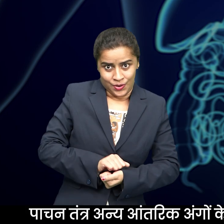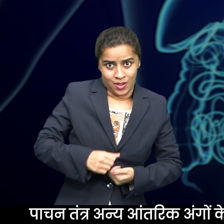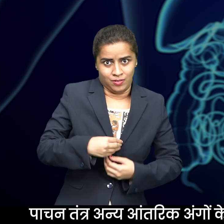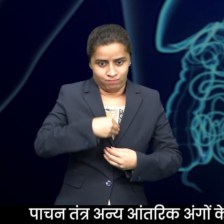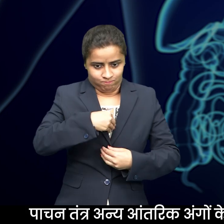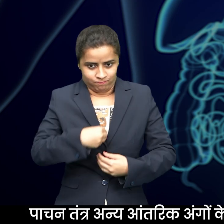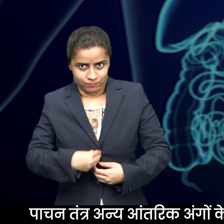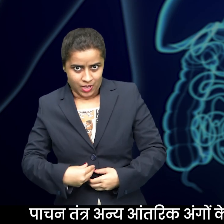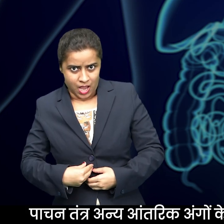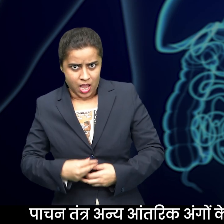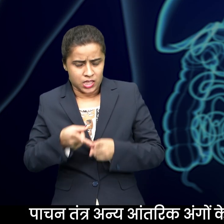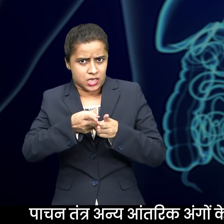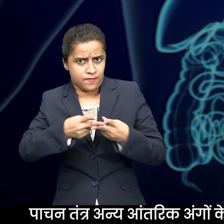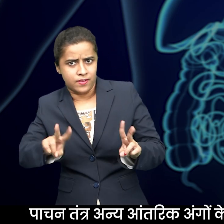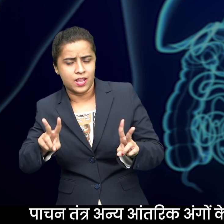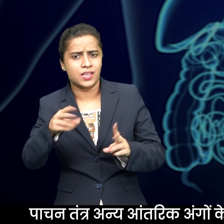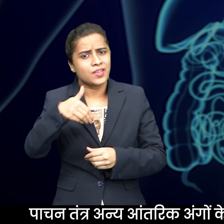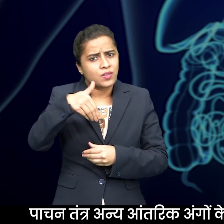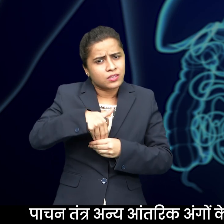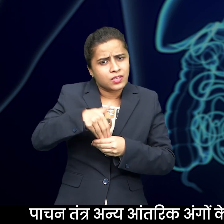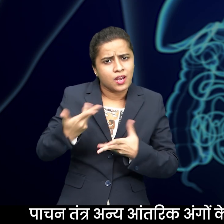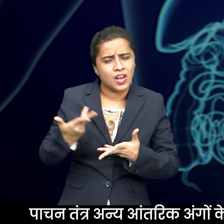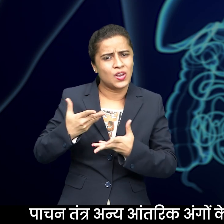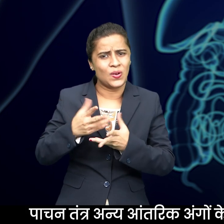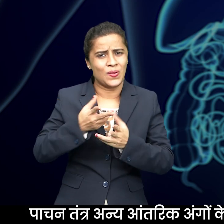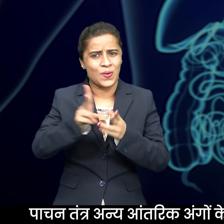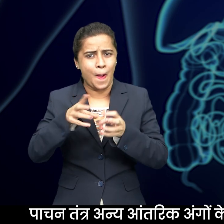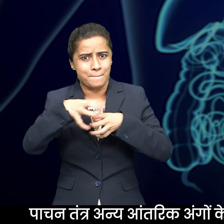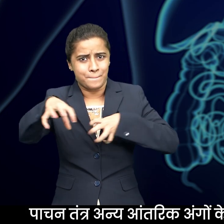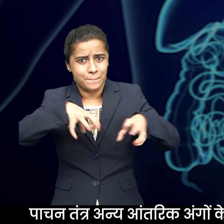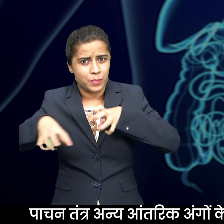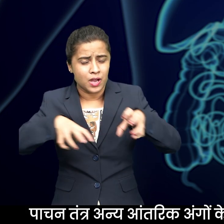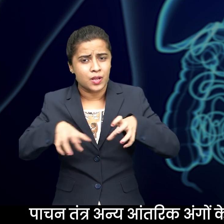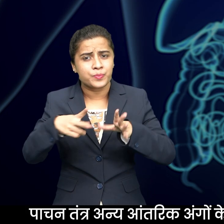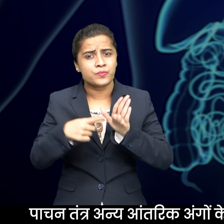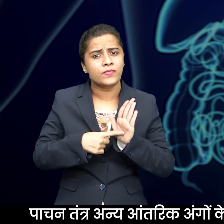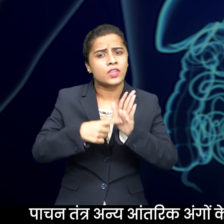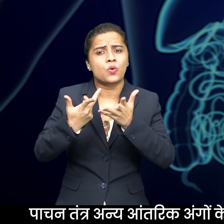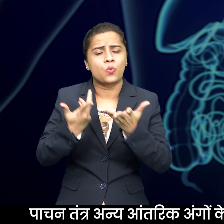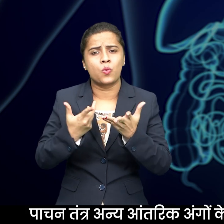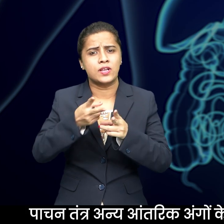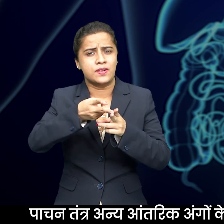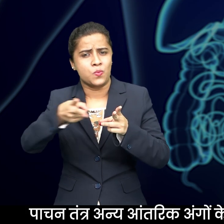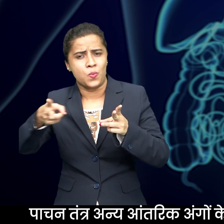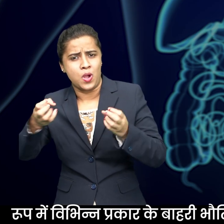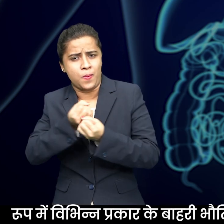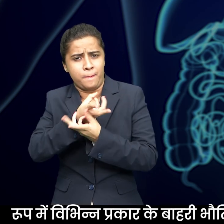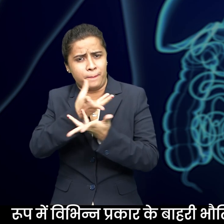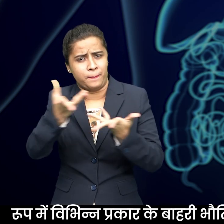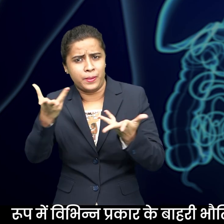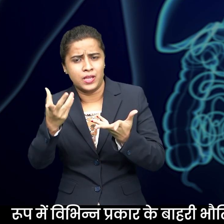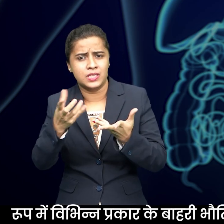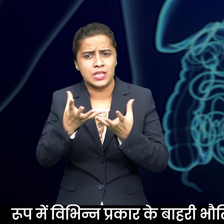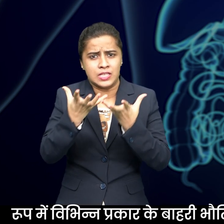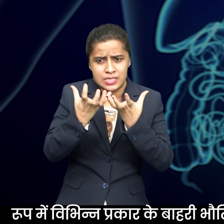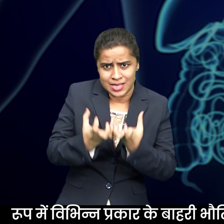पाचन तंत्र अन्य आंतरिक अंगों के बीच अद्वितीय है क्योंकि अंतःग्रहण भोजन के रूप